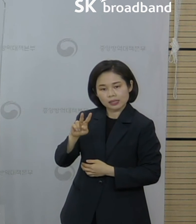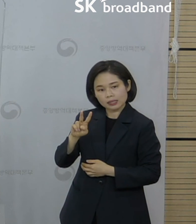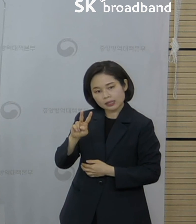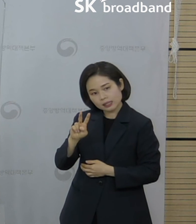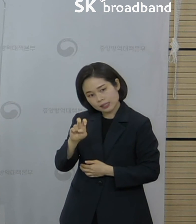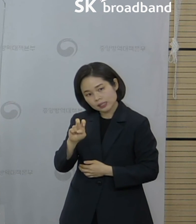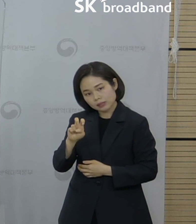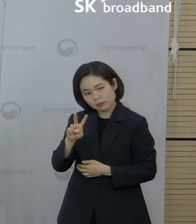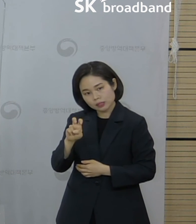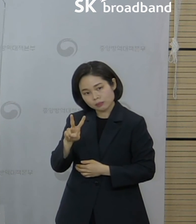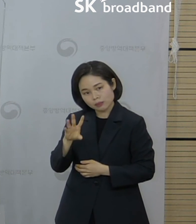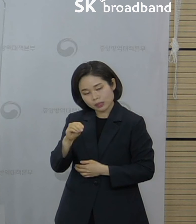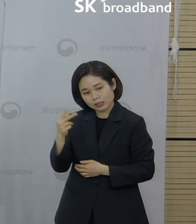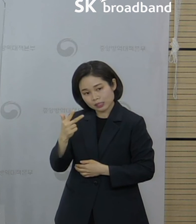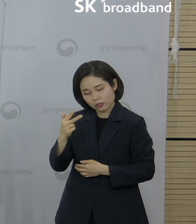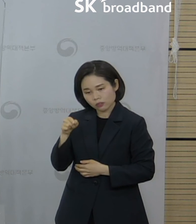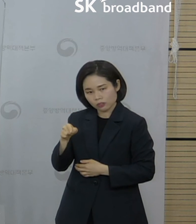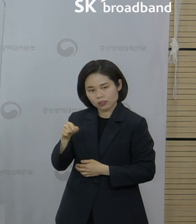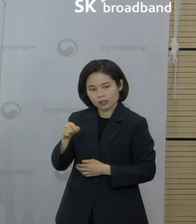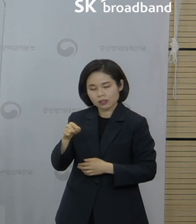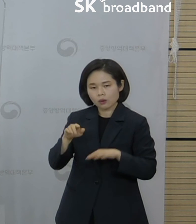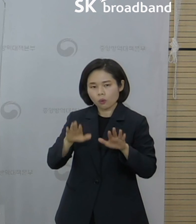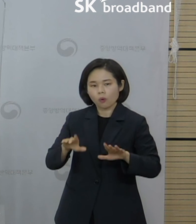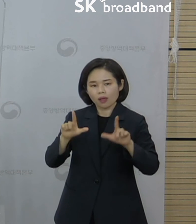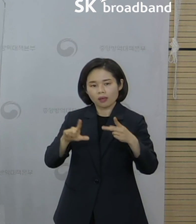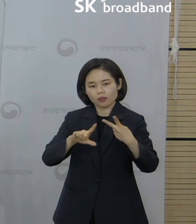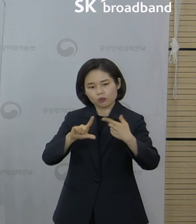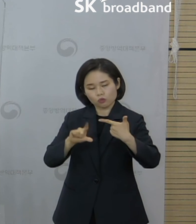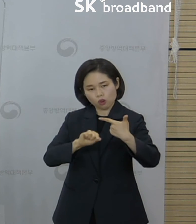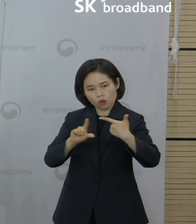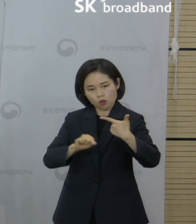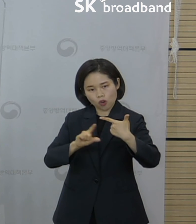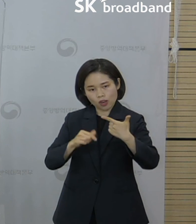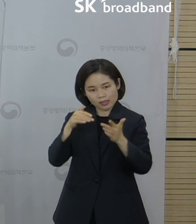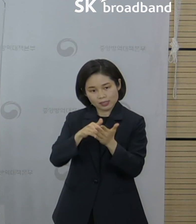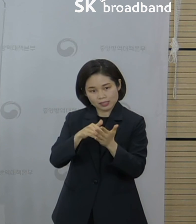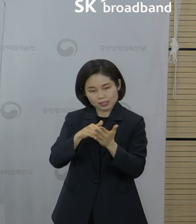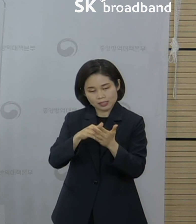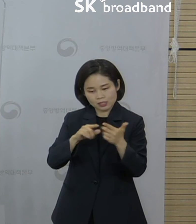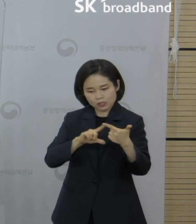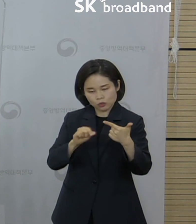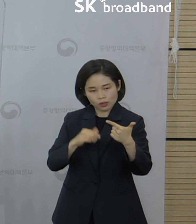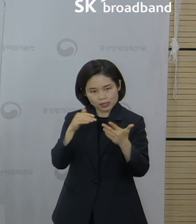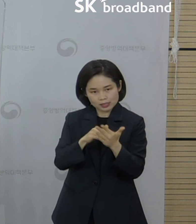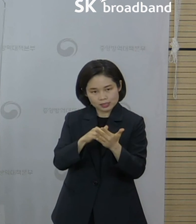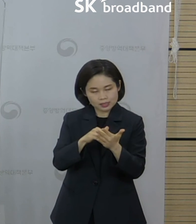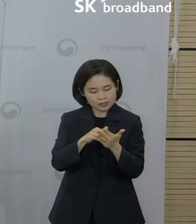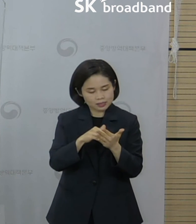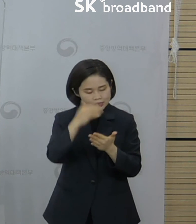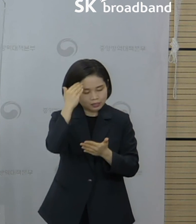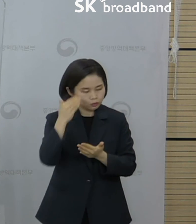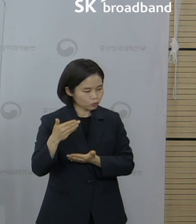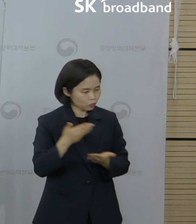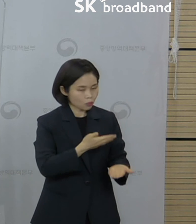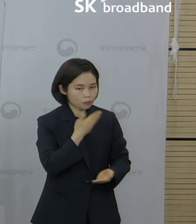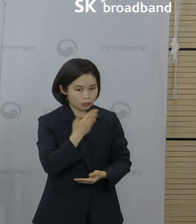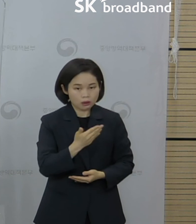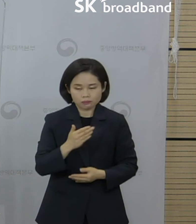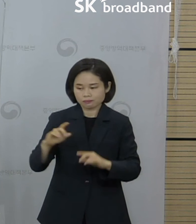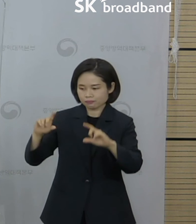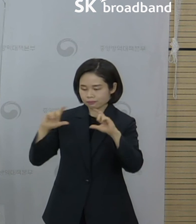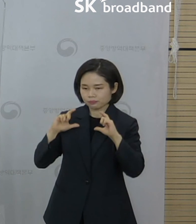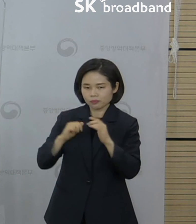금년 6월까지는 우리나라에 도착할 걸로 통보를 해 왔습니다. 화이자